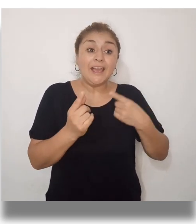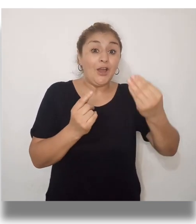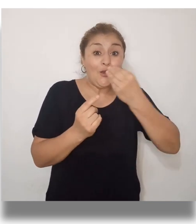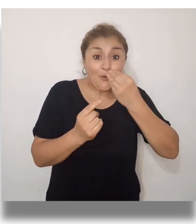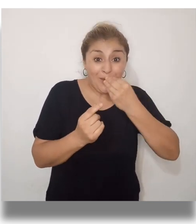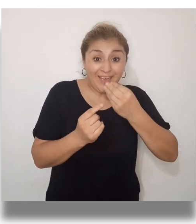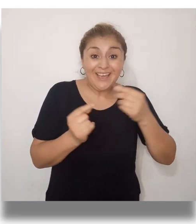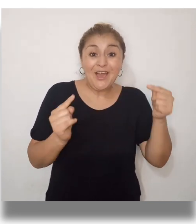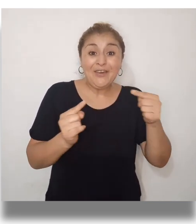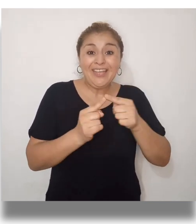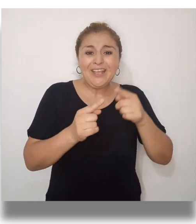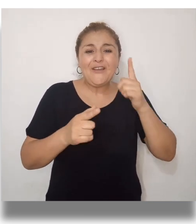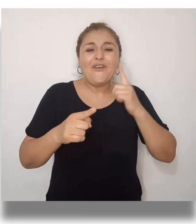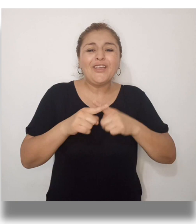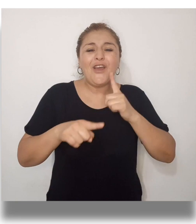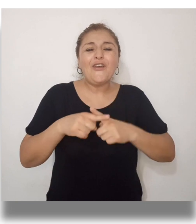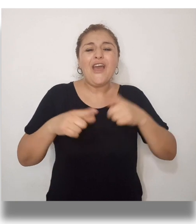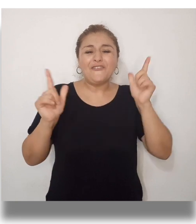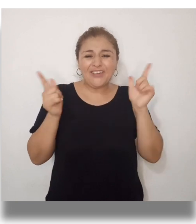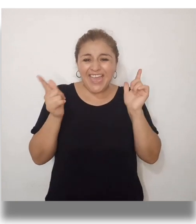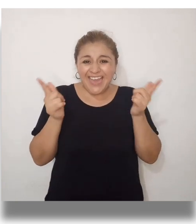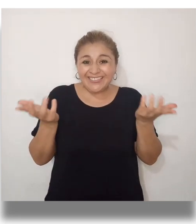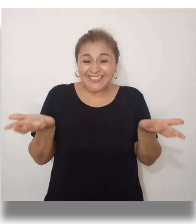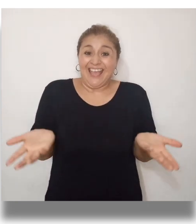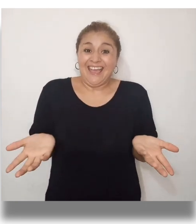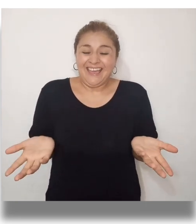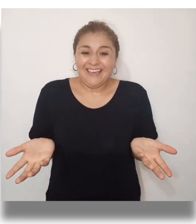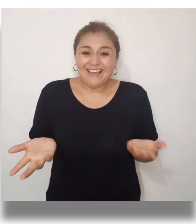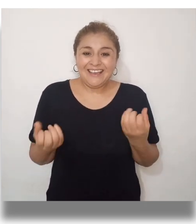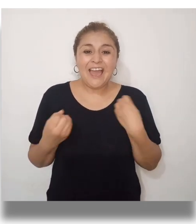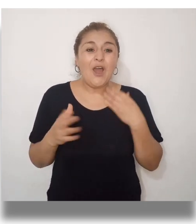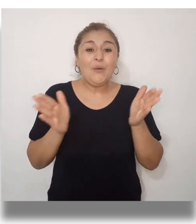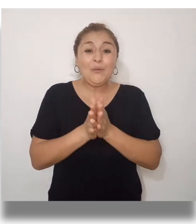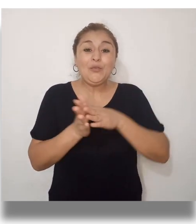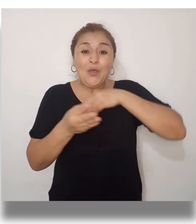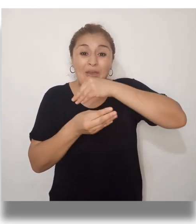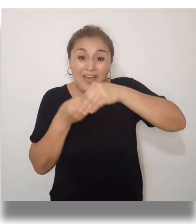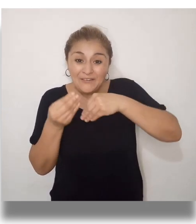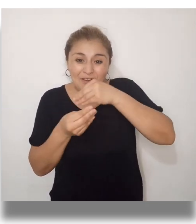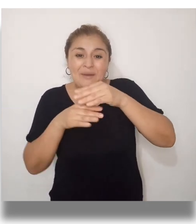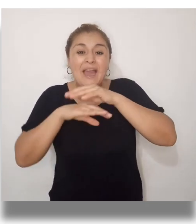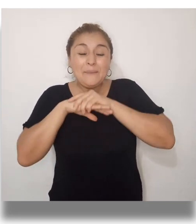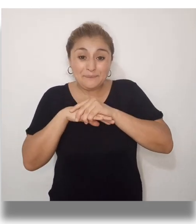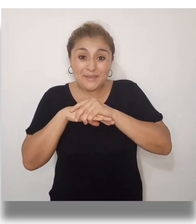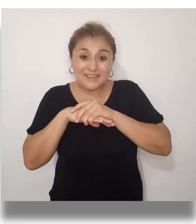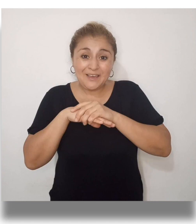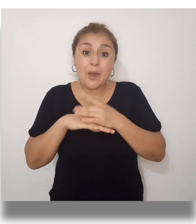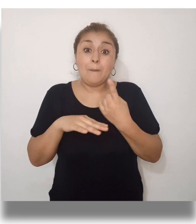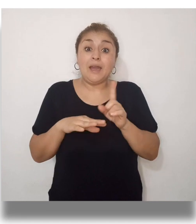hacer una fiesta y comer junto con su familia y con todos sus amigos